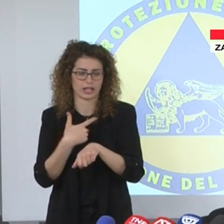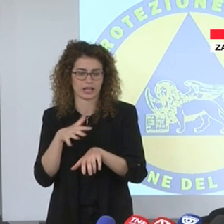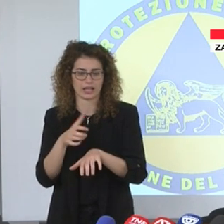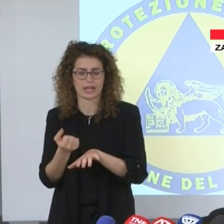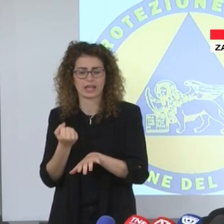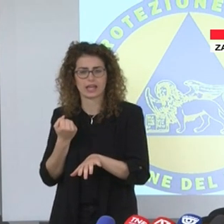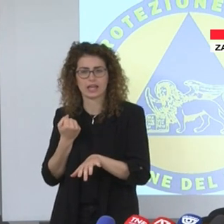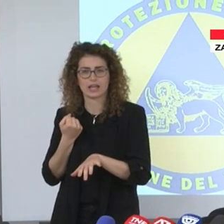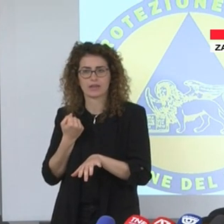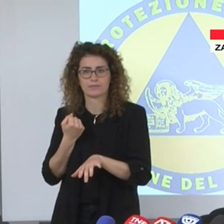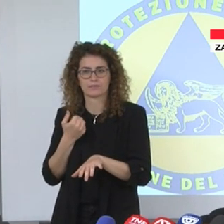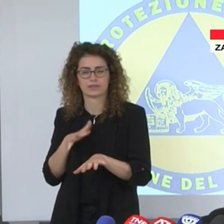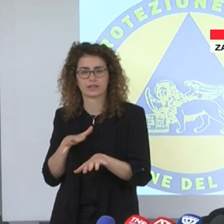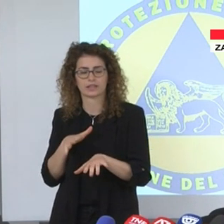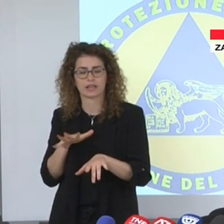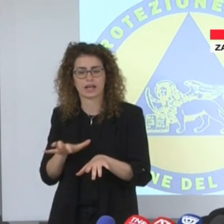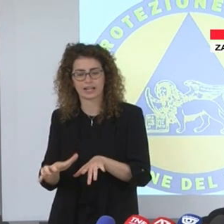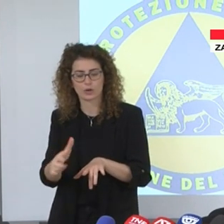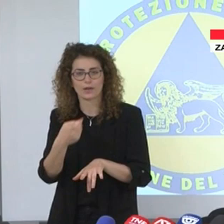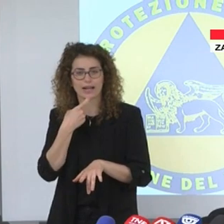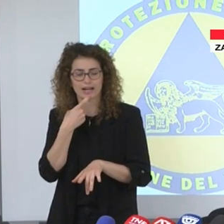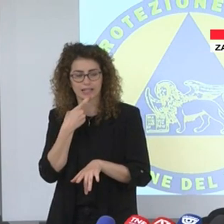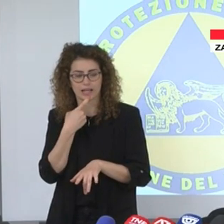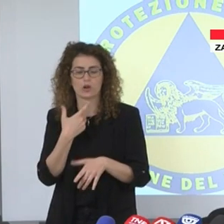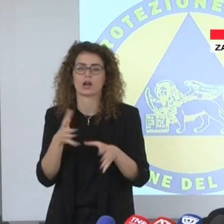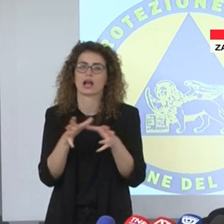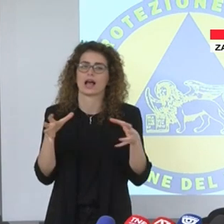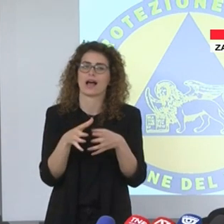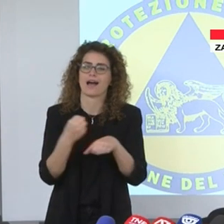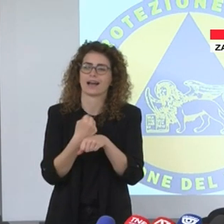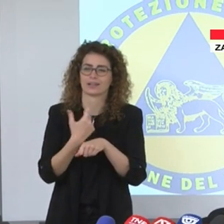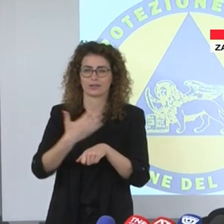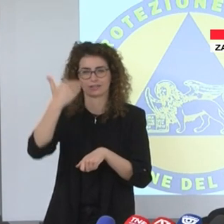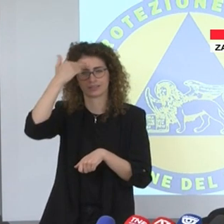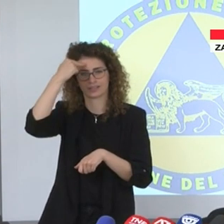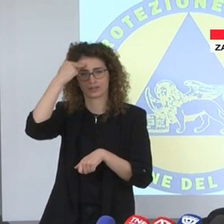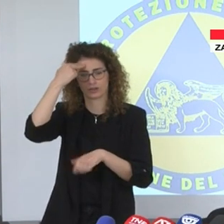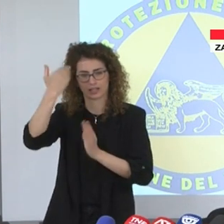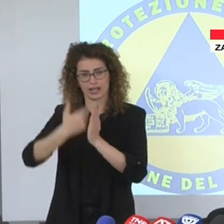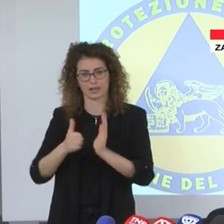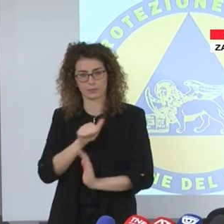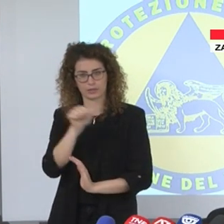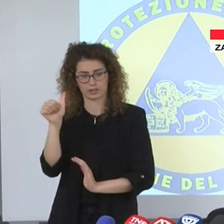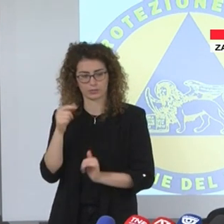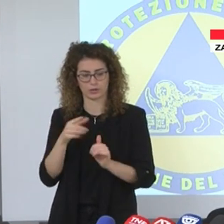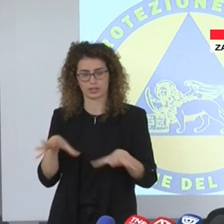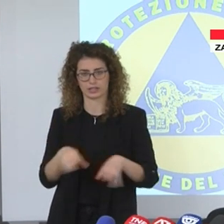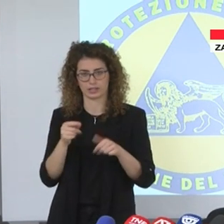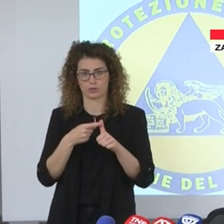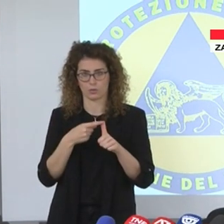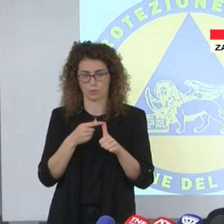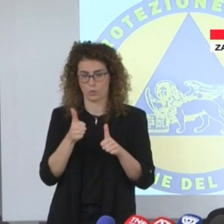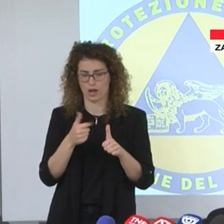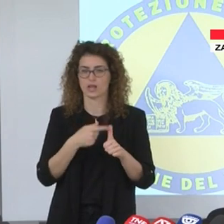Insegnanti? Allora, le categorie che erano state iniziate in base, voi vi ricordate, al primo piano, mi sembra, sono mondo scuola,